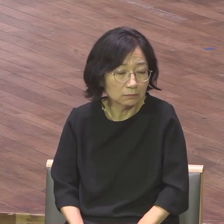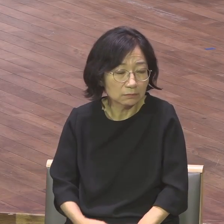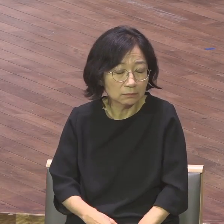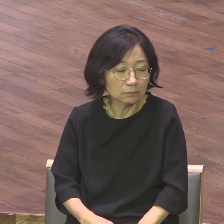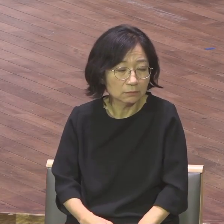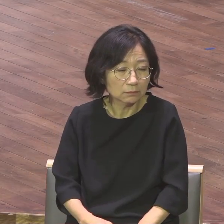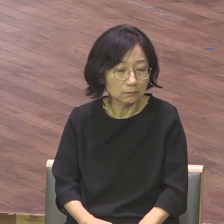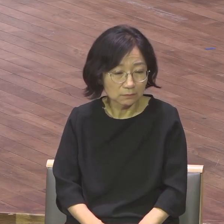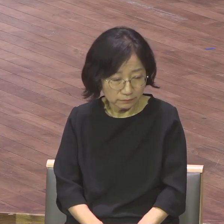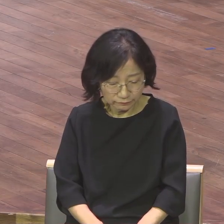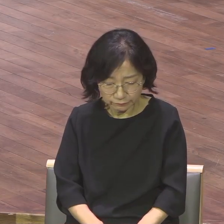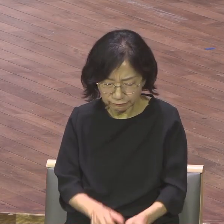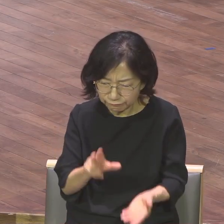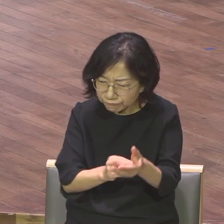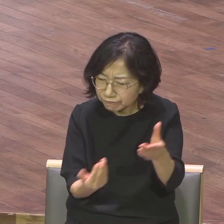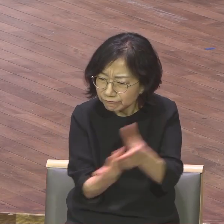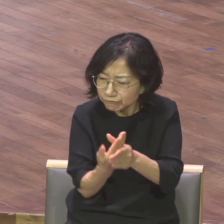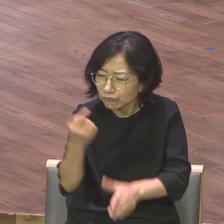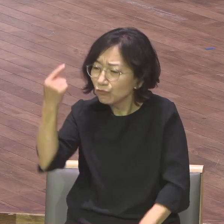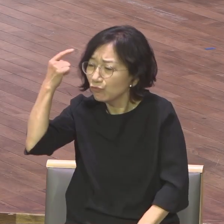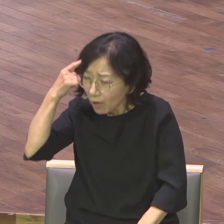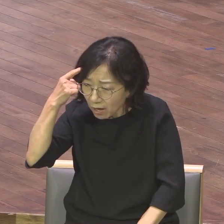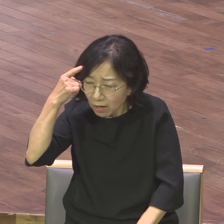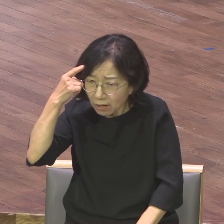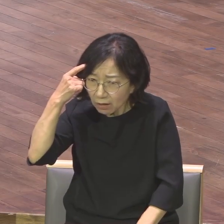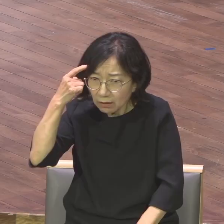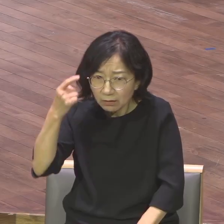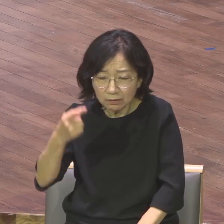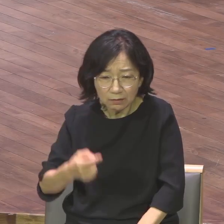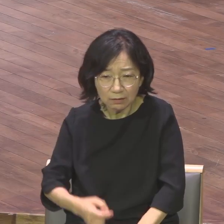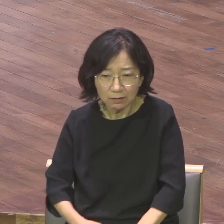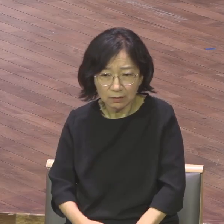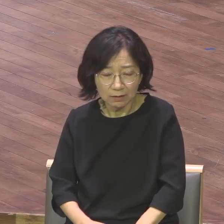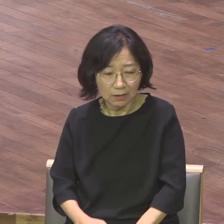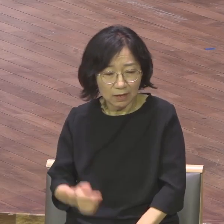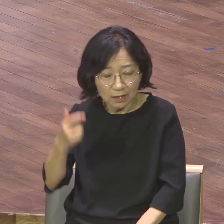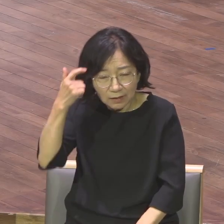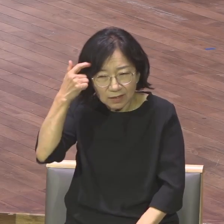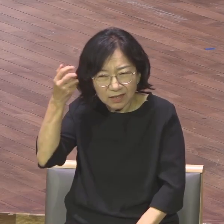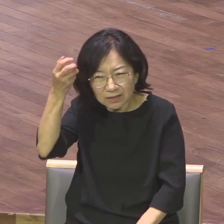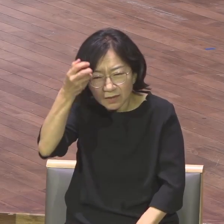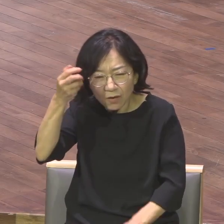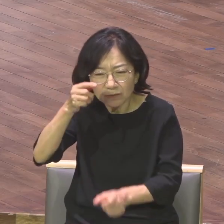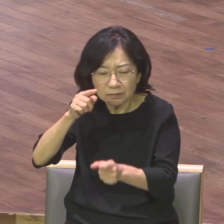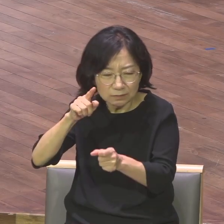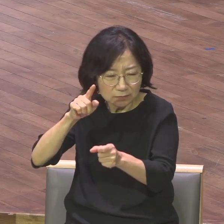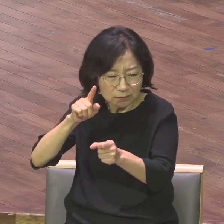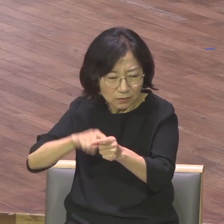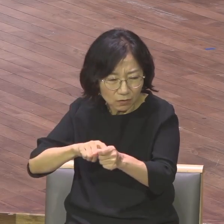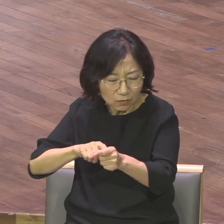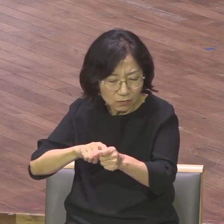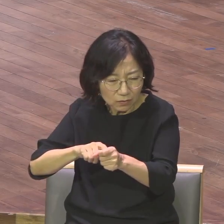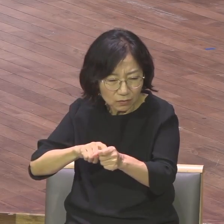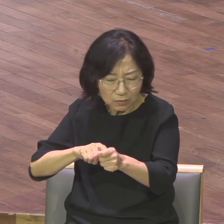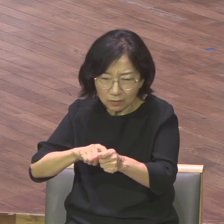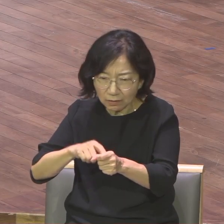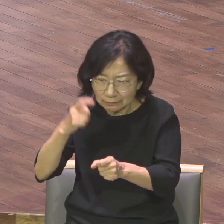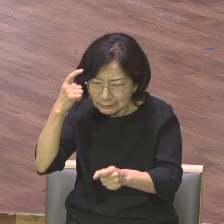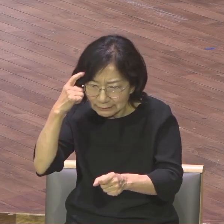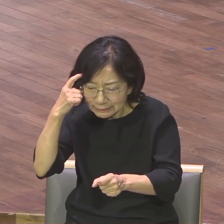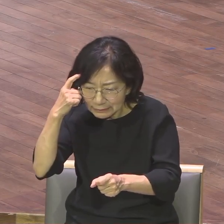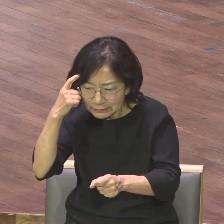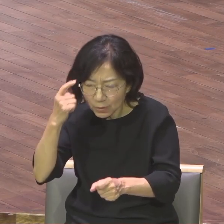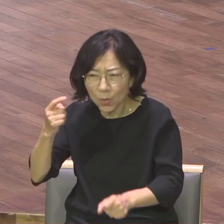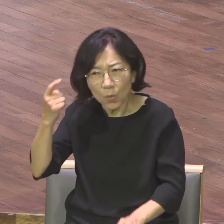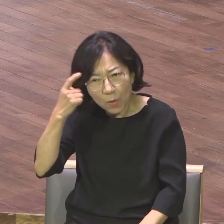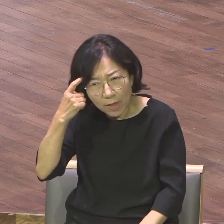내가 왜 이런 일이 생기는지 영적으로 바라보고 영적으로 해석할 수